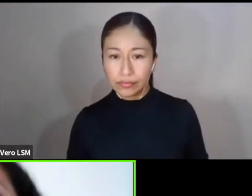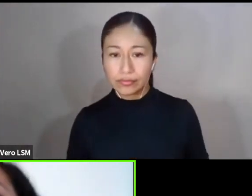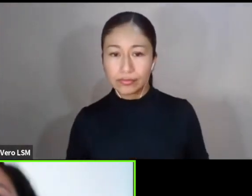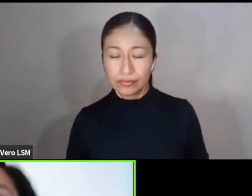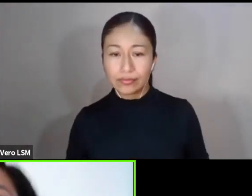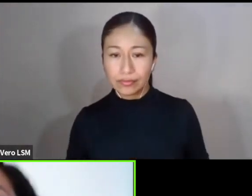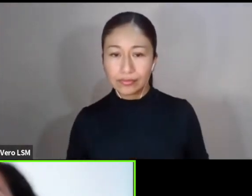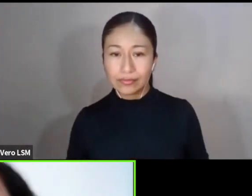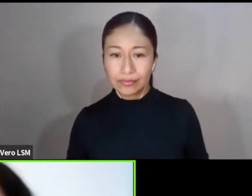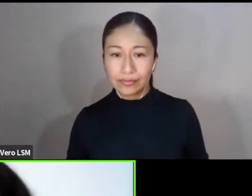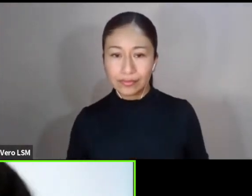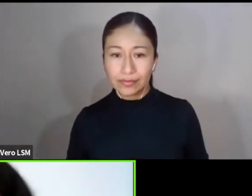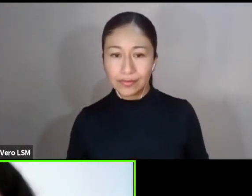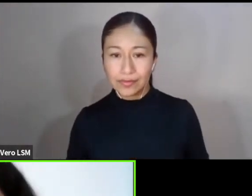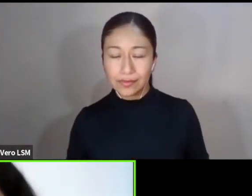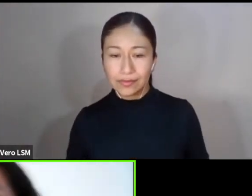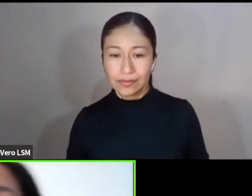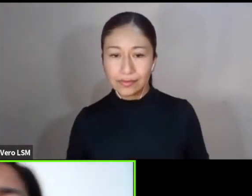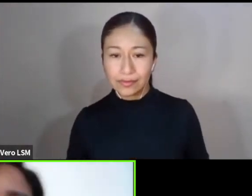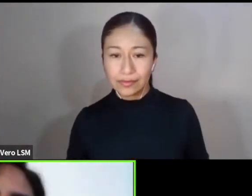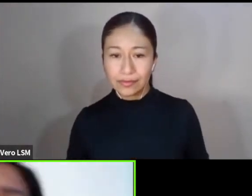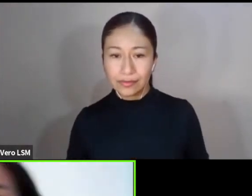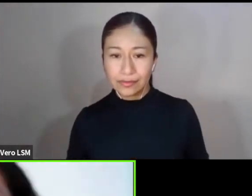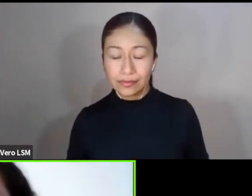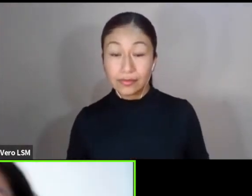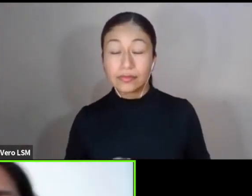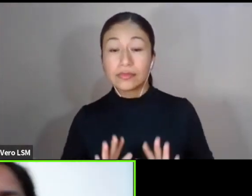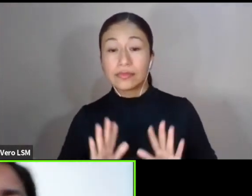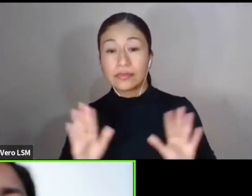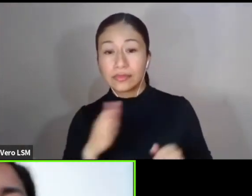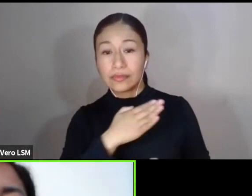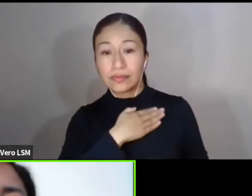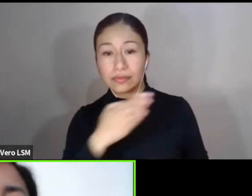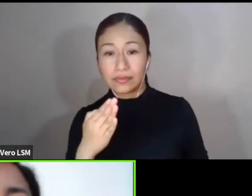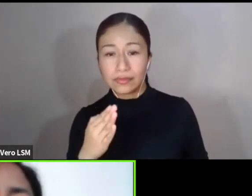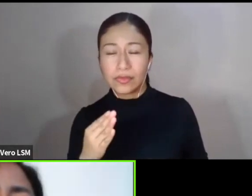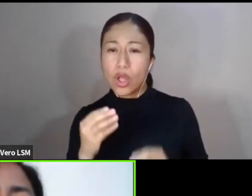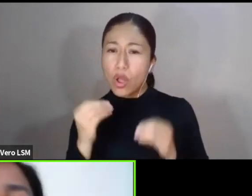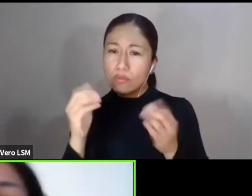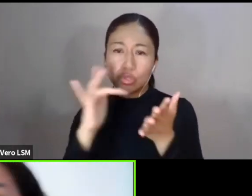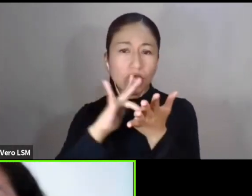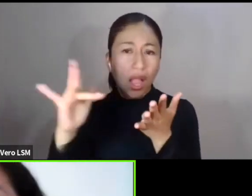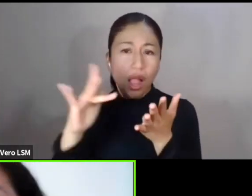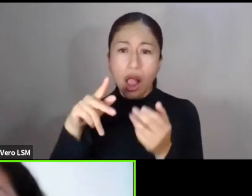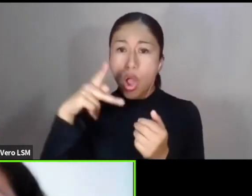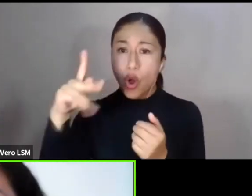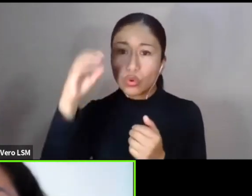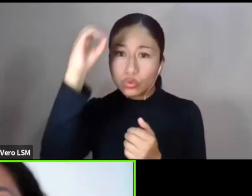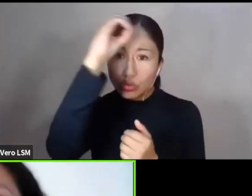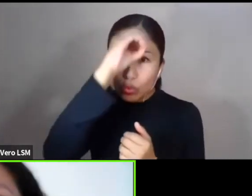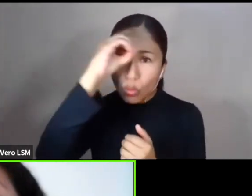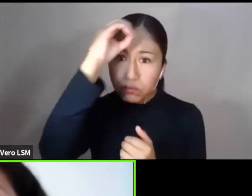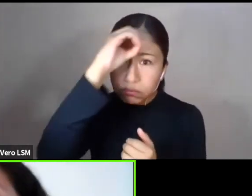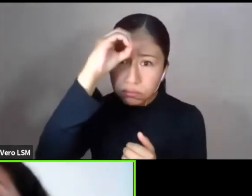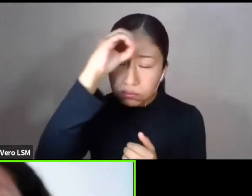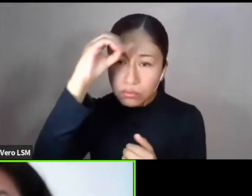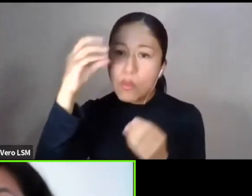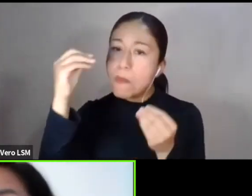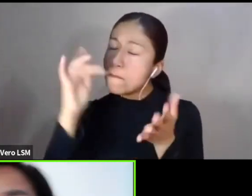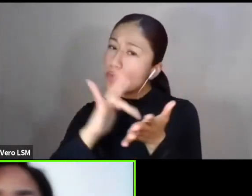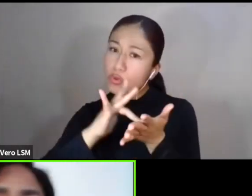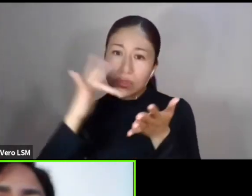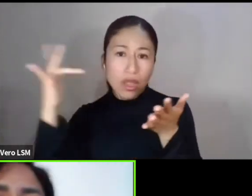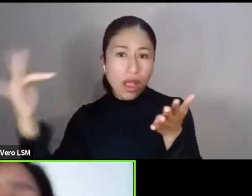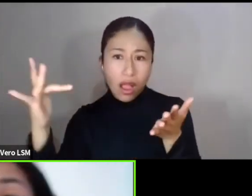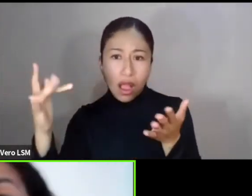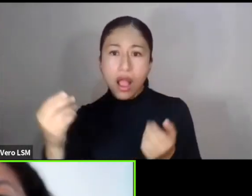posible y buscaremos incorporar lo que nos piden. Muchísimas gracias también por sus comentarios y apreciaciones